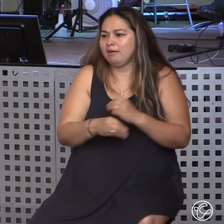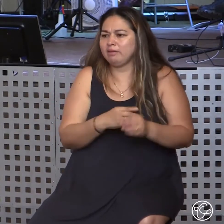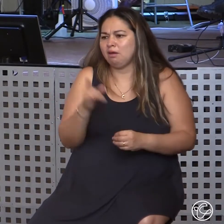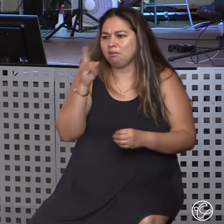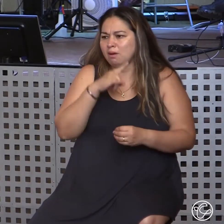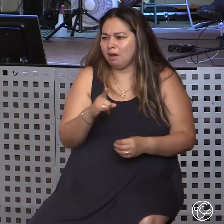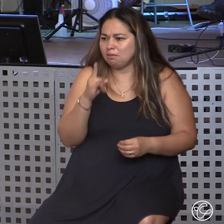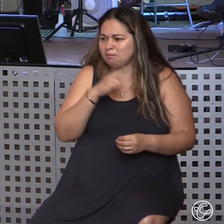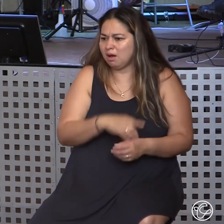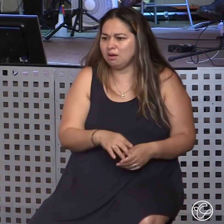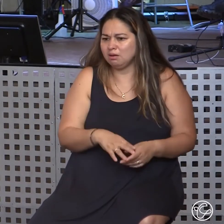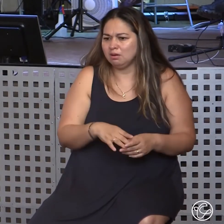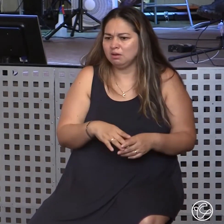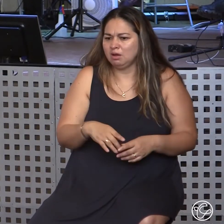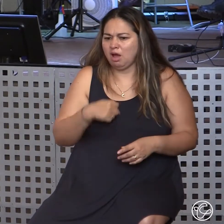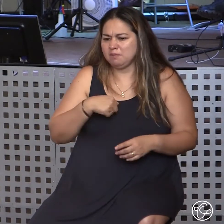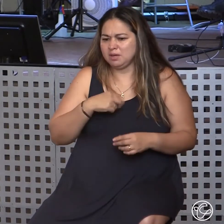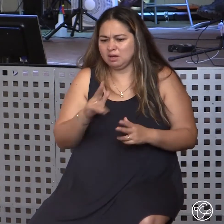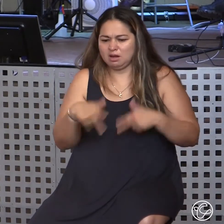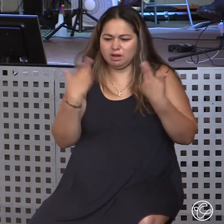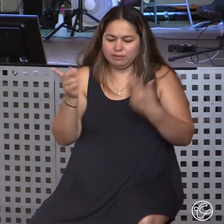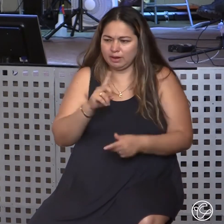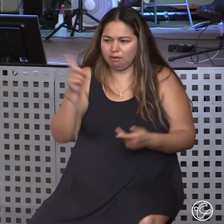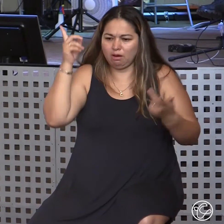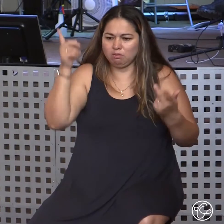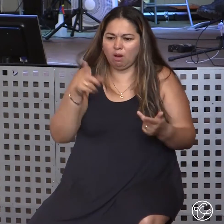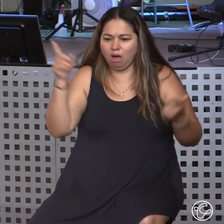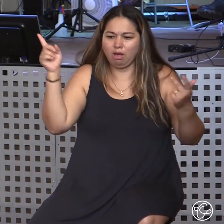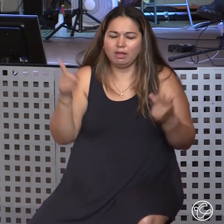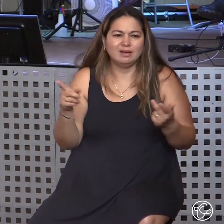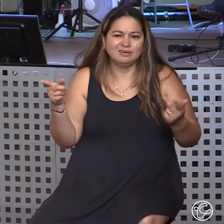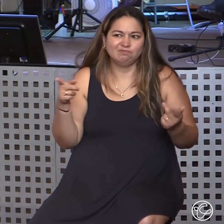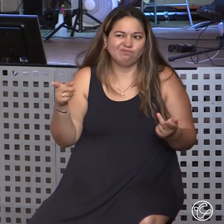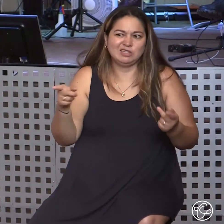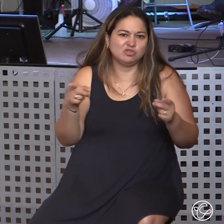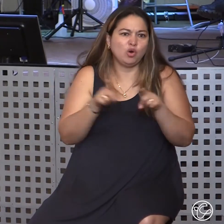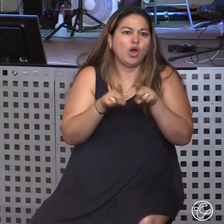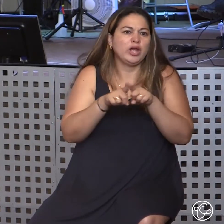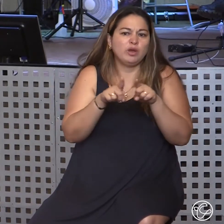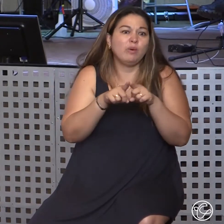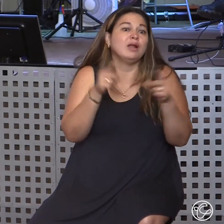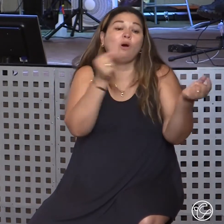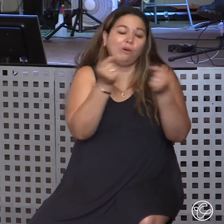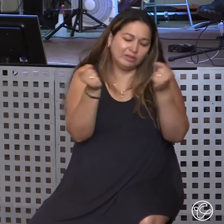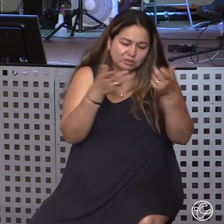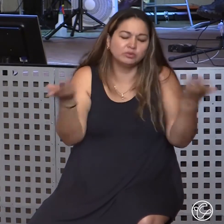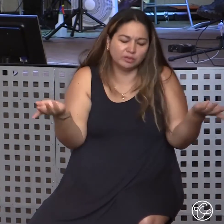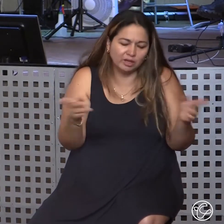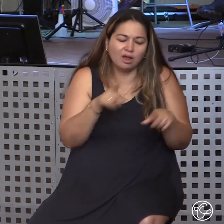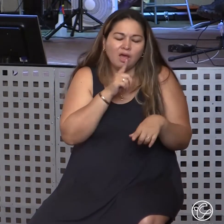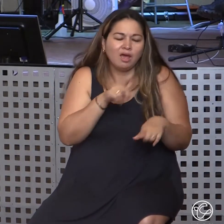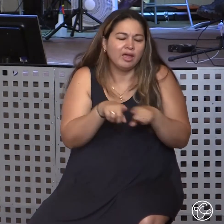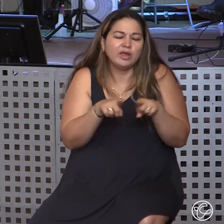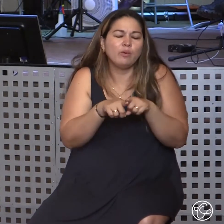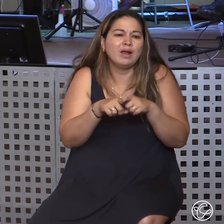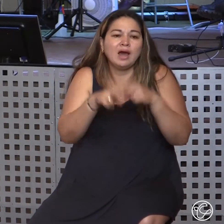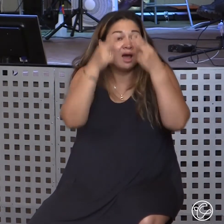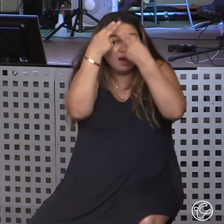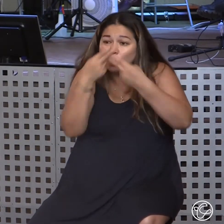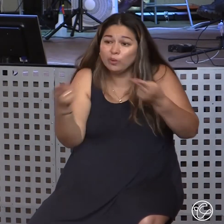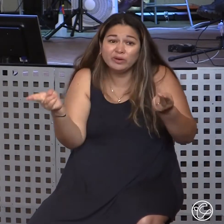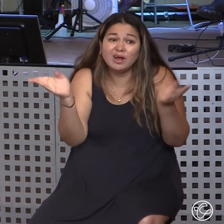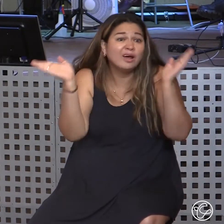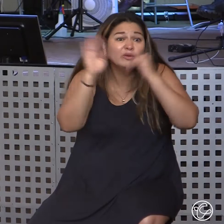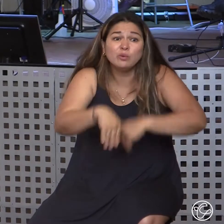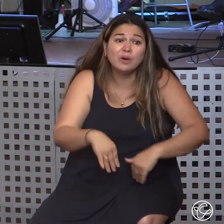me va a ir bien, lo dice. Me va a ir bien. Y además, largura de días.